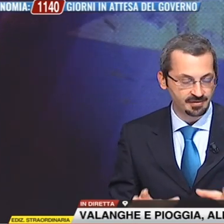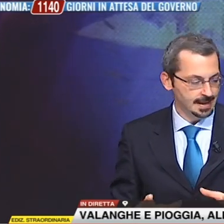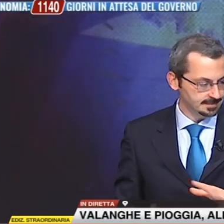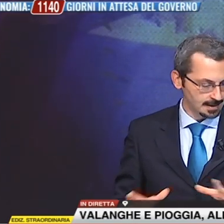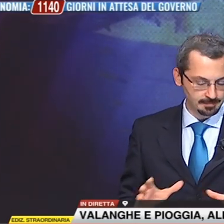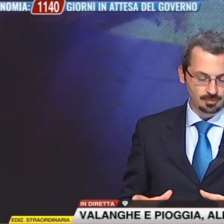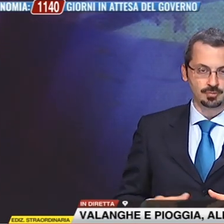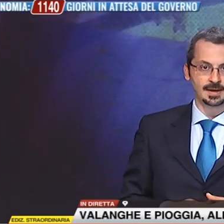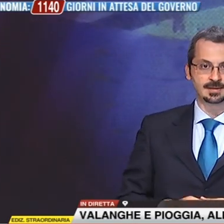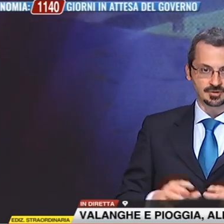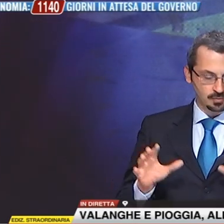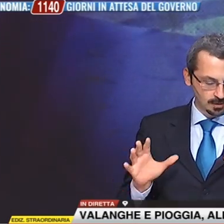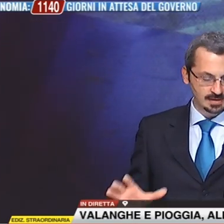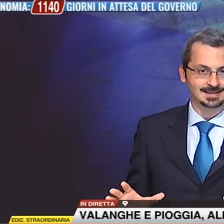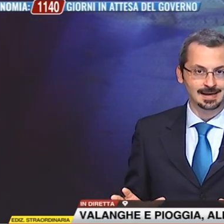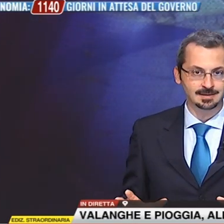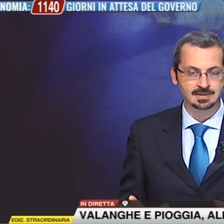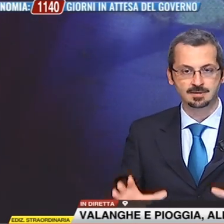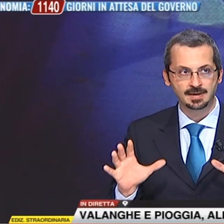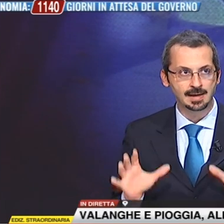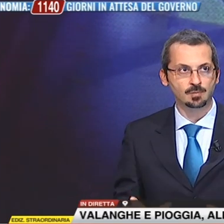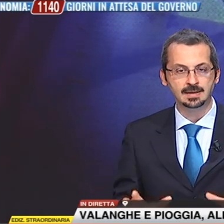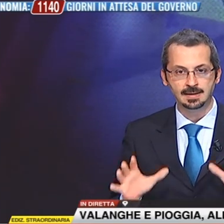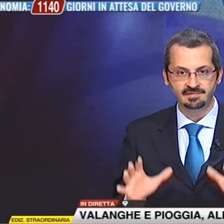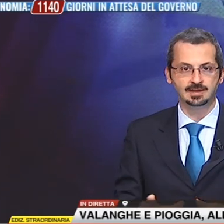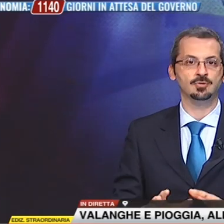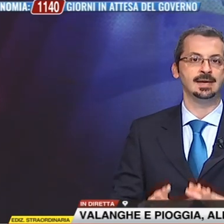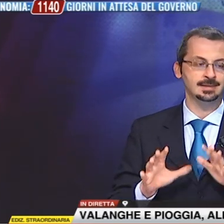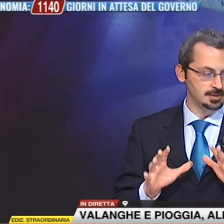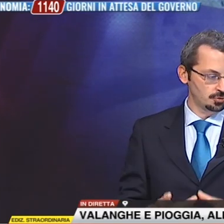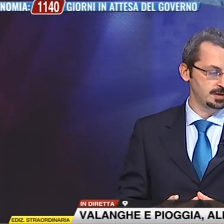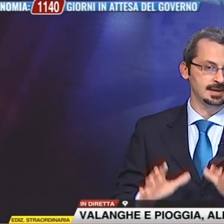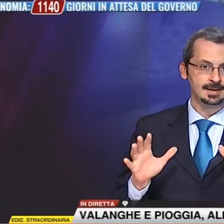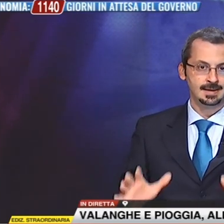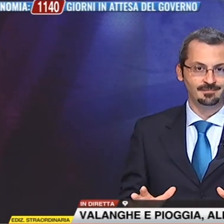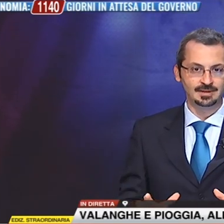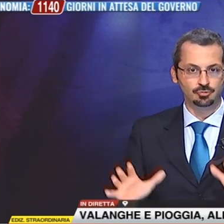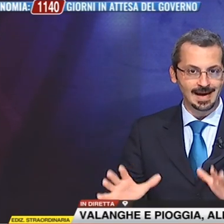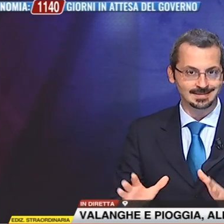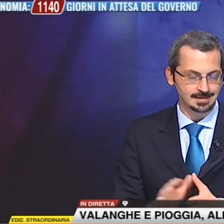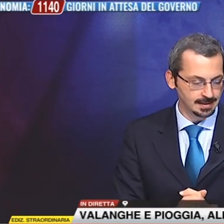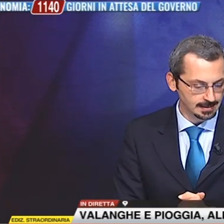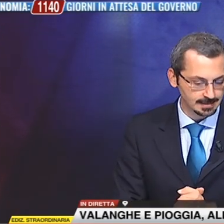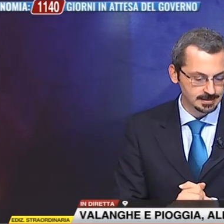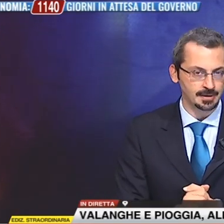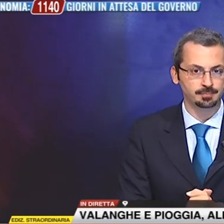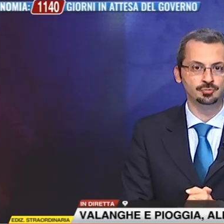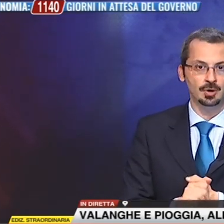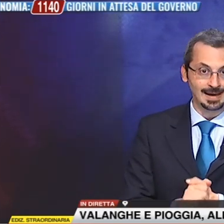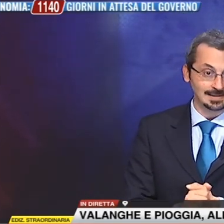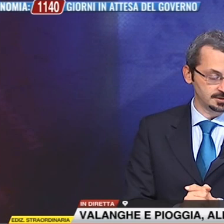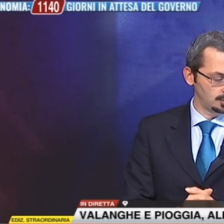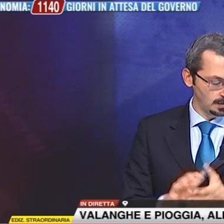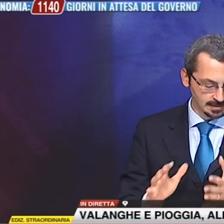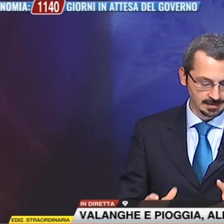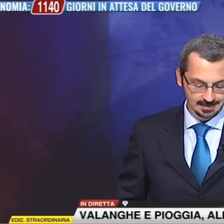zona del Fener tra Belluno e Treviso. Quindi questa è la situazione, e quindi l'invito è di non avventurarsi in zone appunto